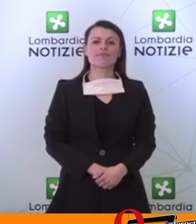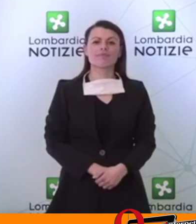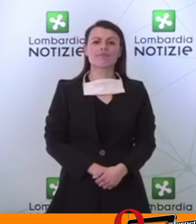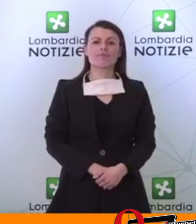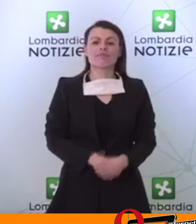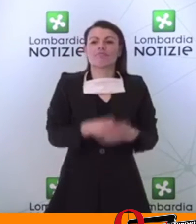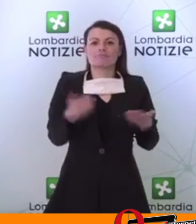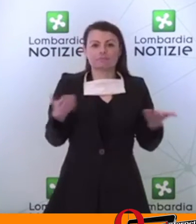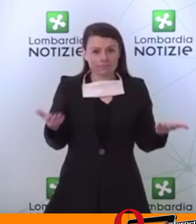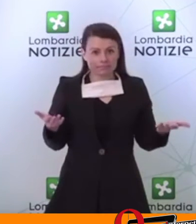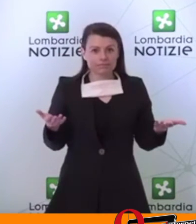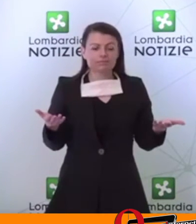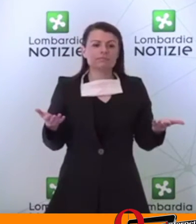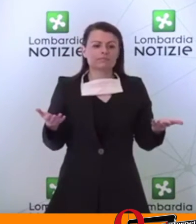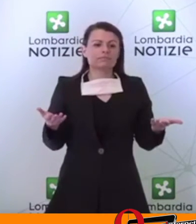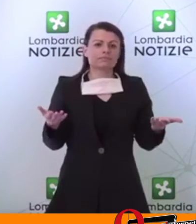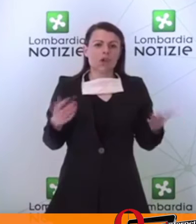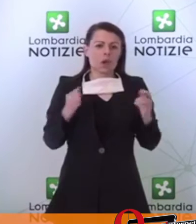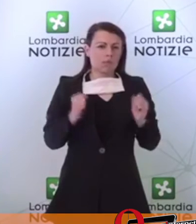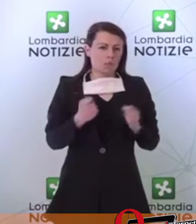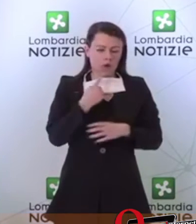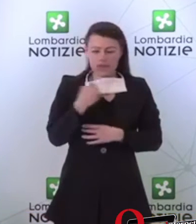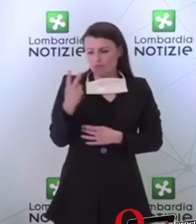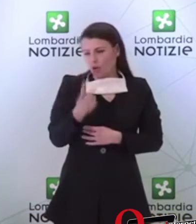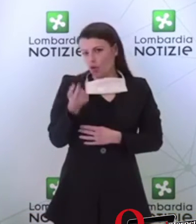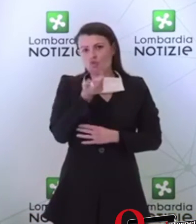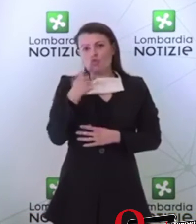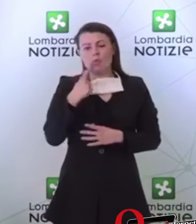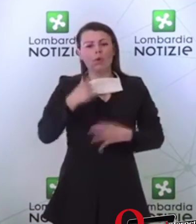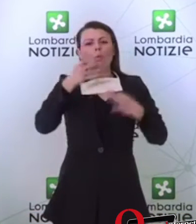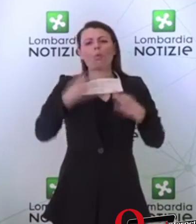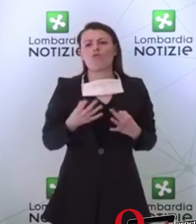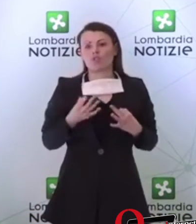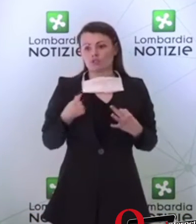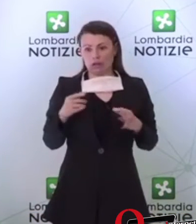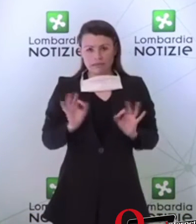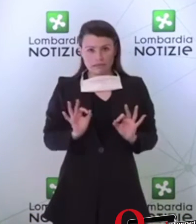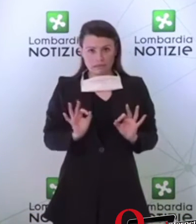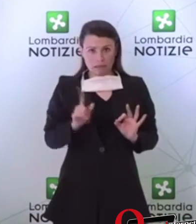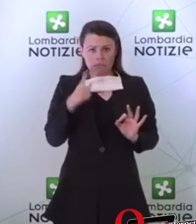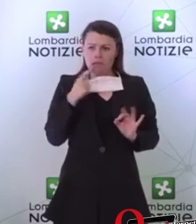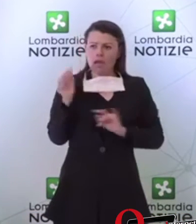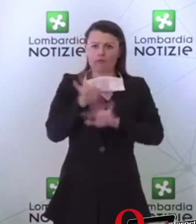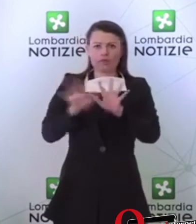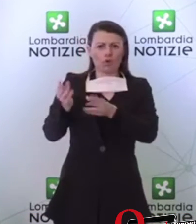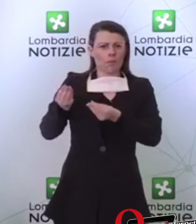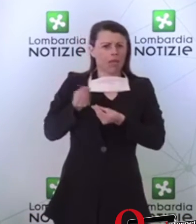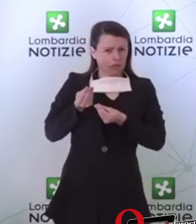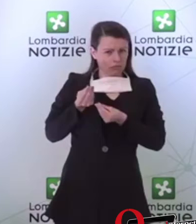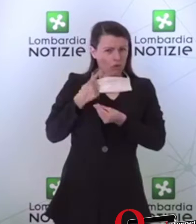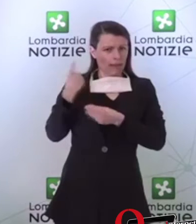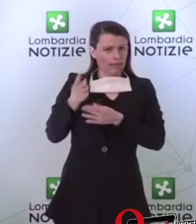Allora, possiamo dire che non ho ancora i numeri ufficiali, però l'indicazione che mi arrivano è che